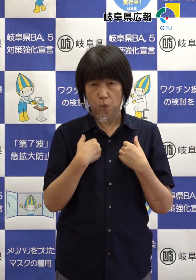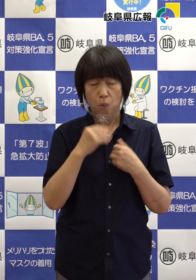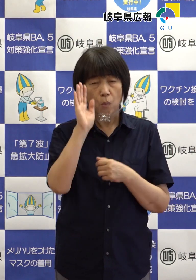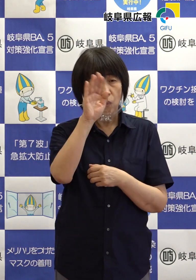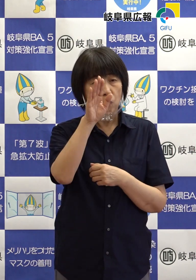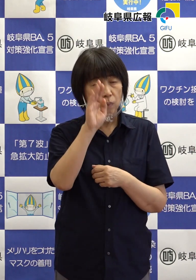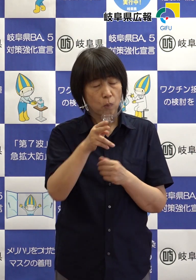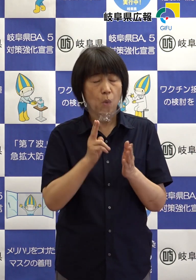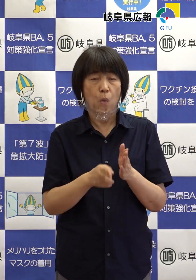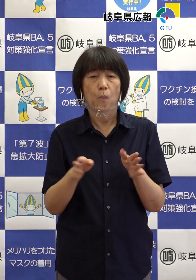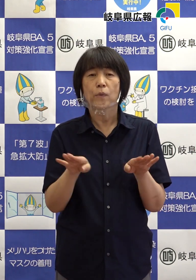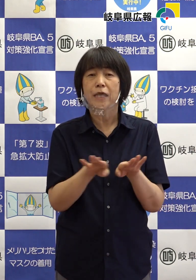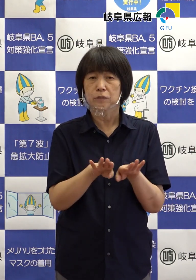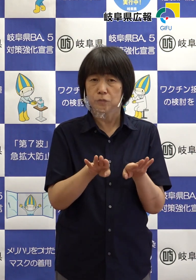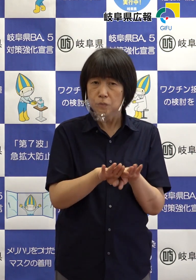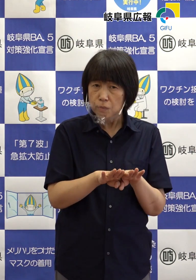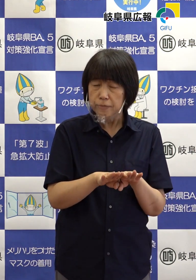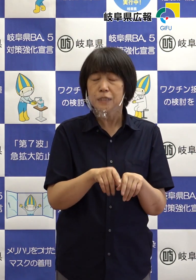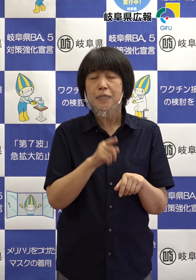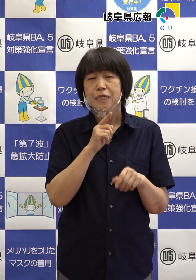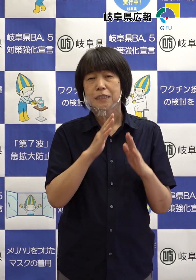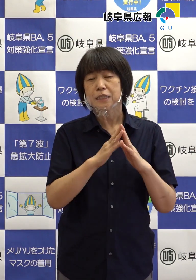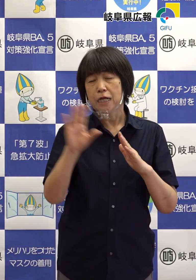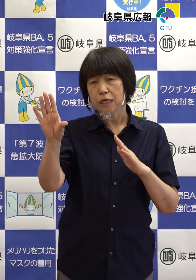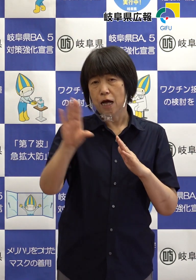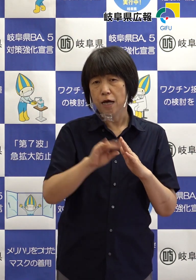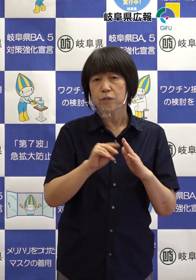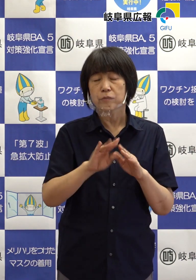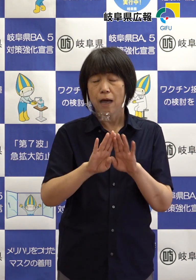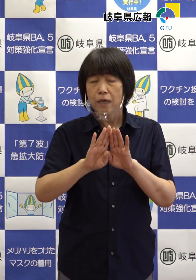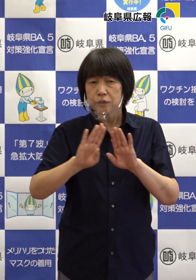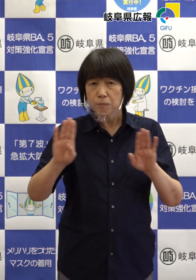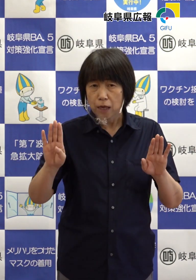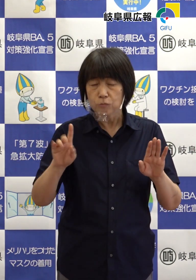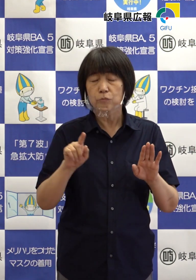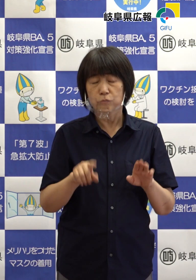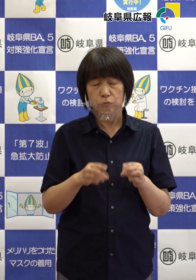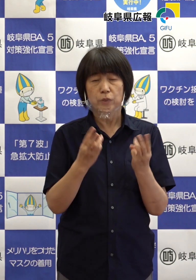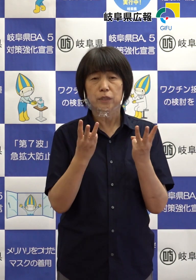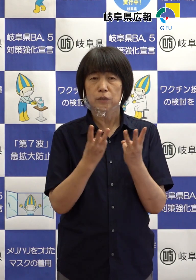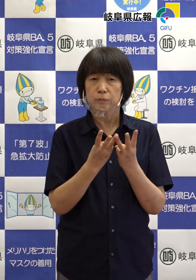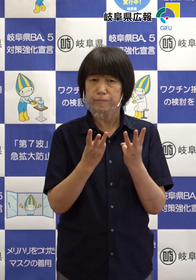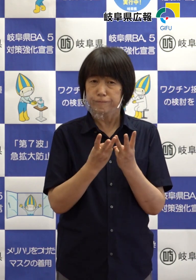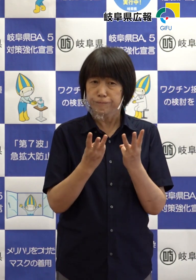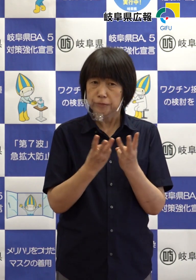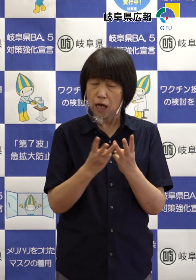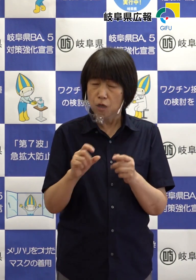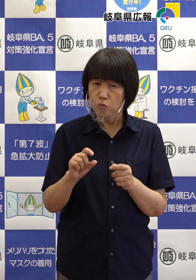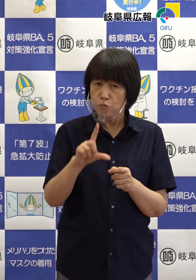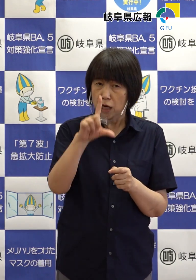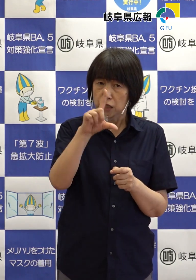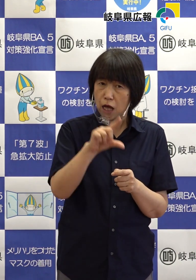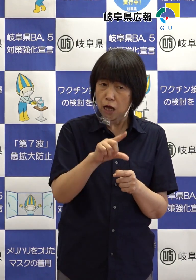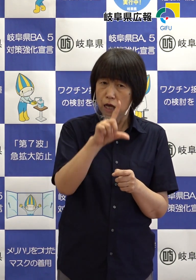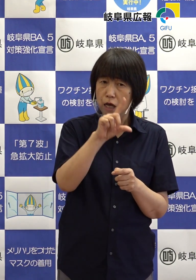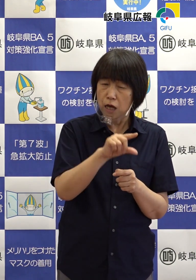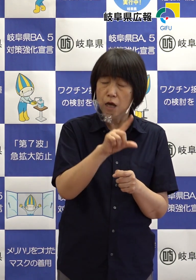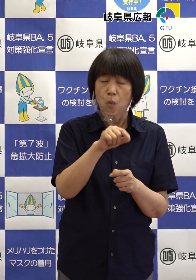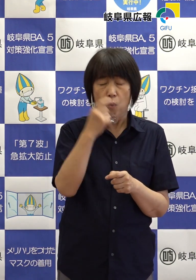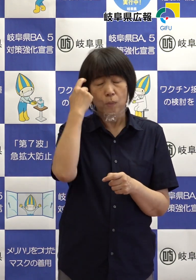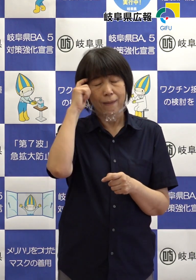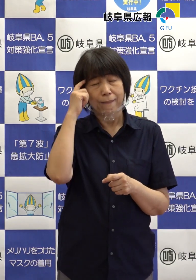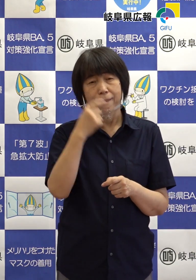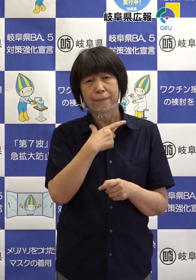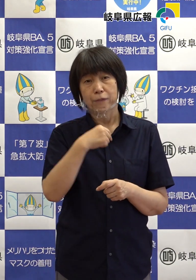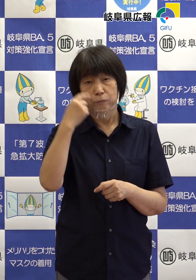ますのでまあどういうふうに数字が動いていうかこれも注視していきたいというふうに思っているところで